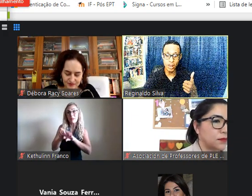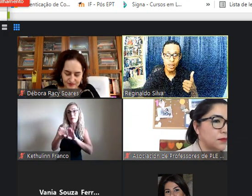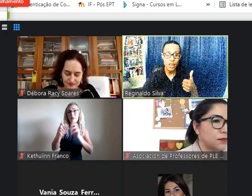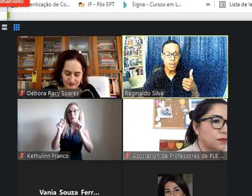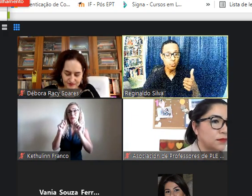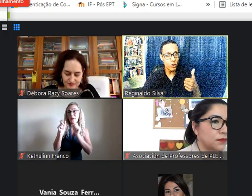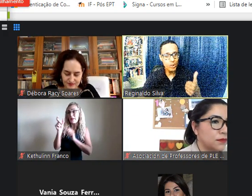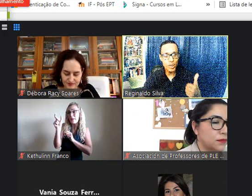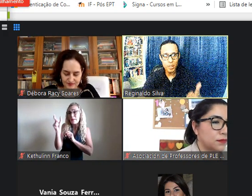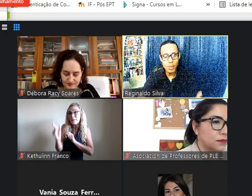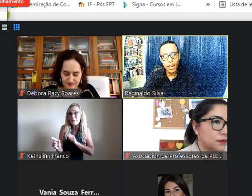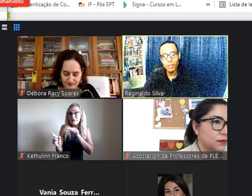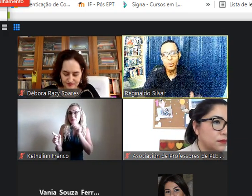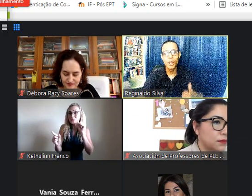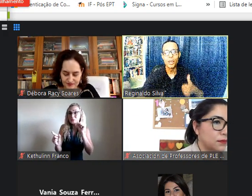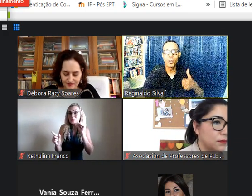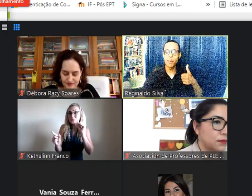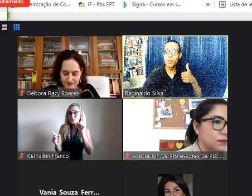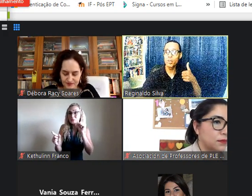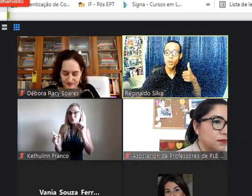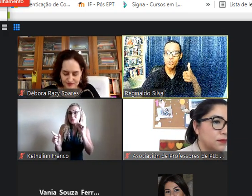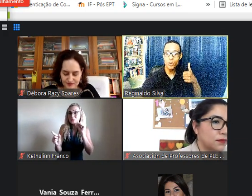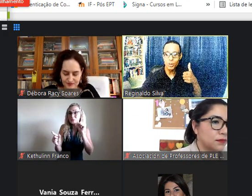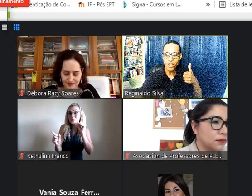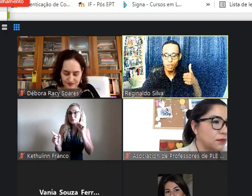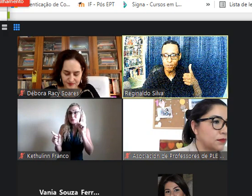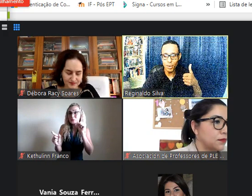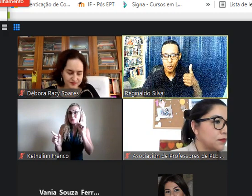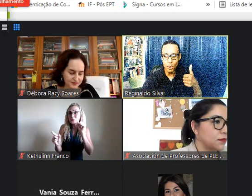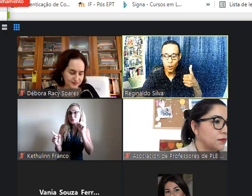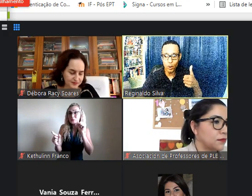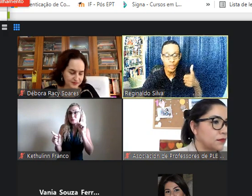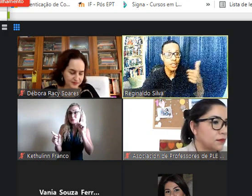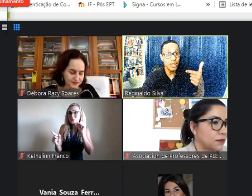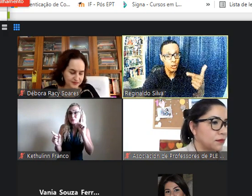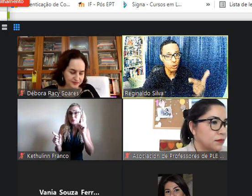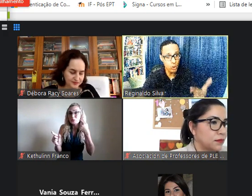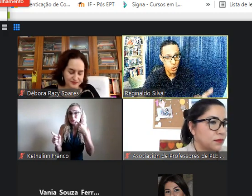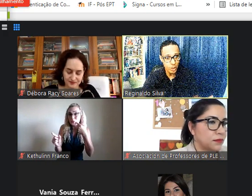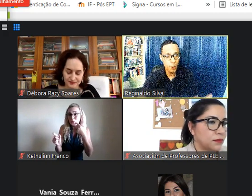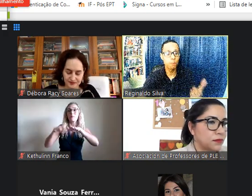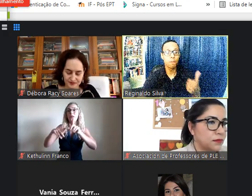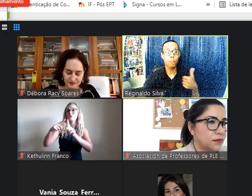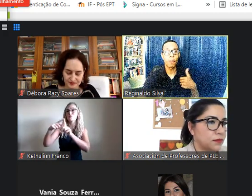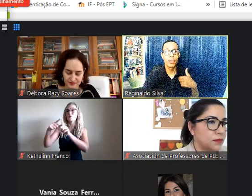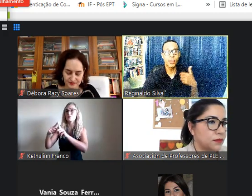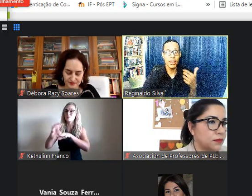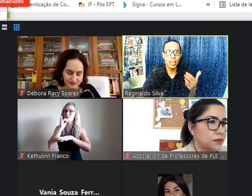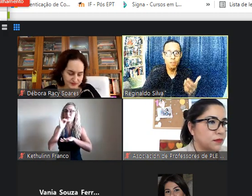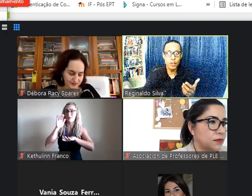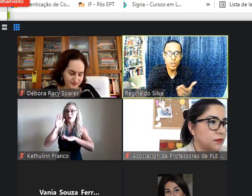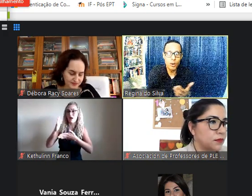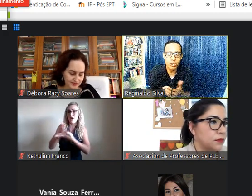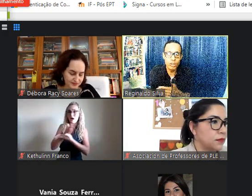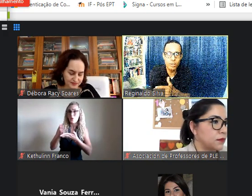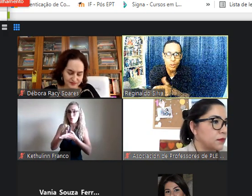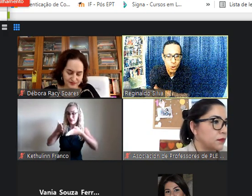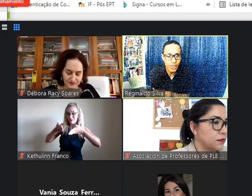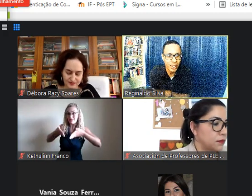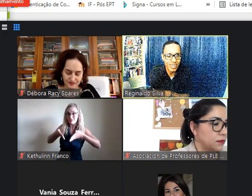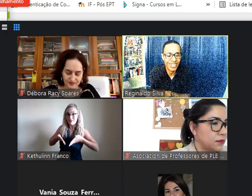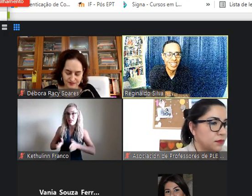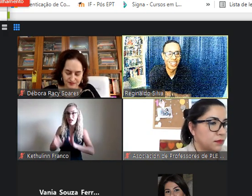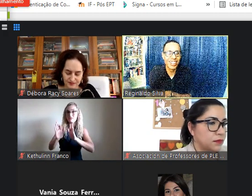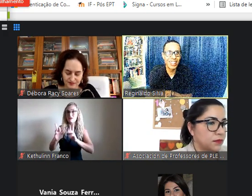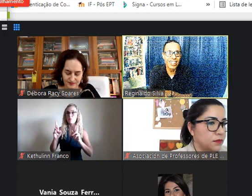surda depois do nascimento, tem a pessoa surda que nasceu surda, tem aquela pessoa